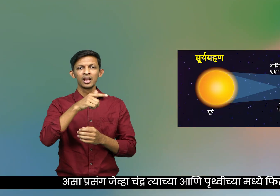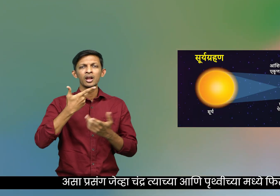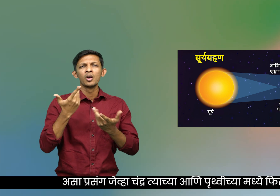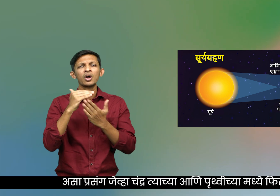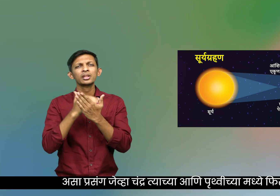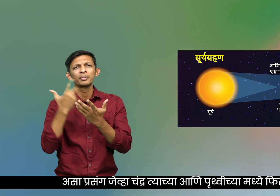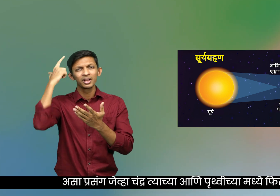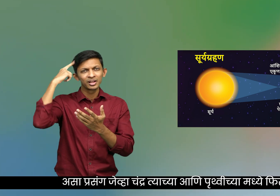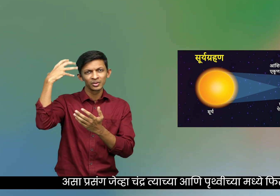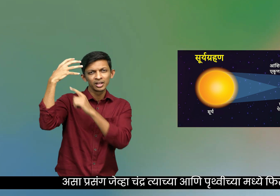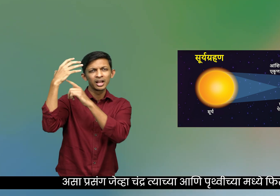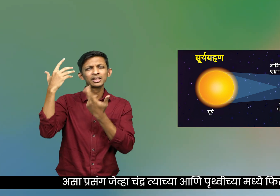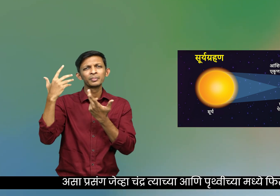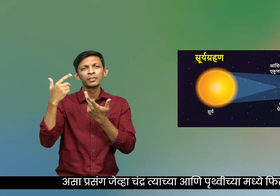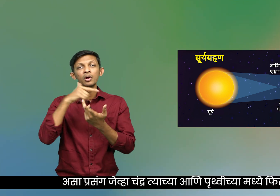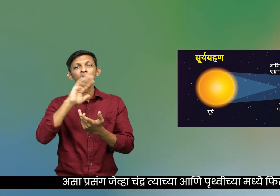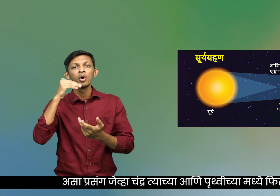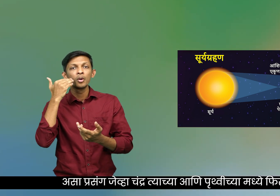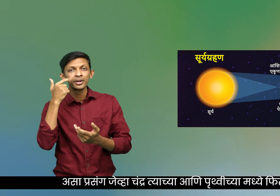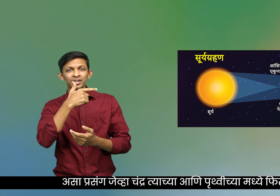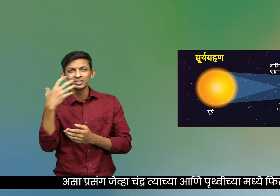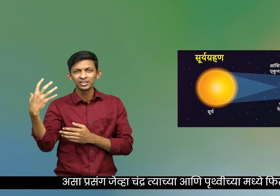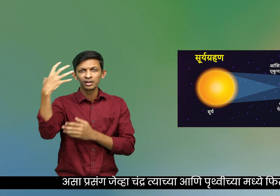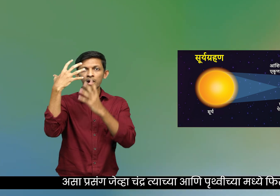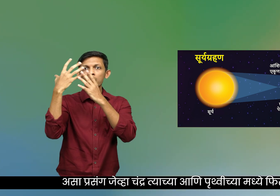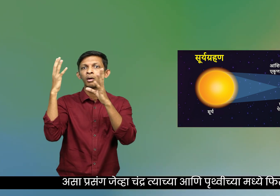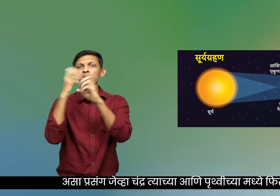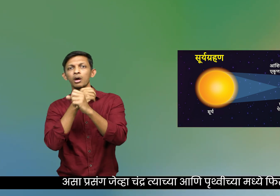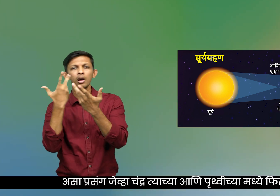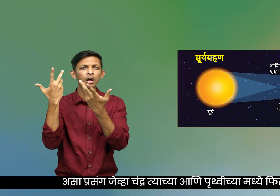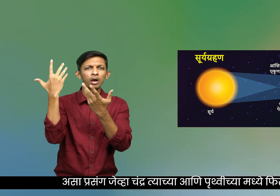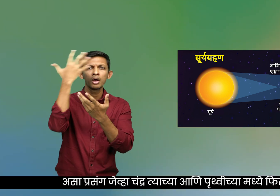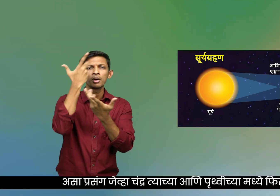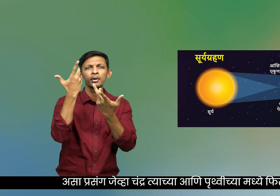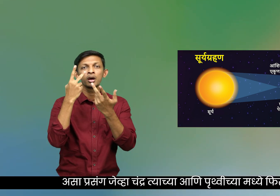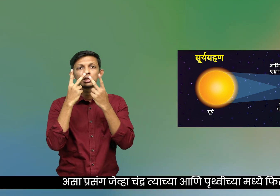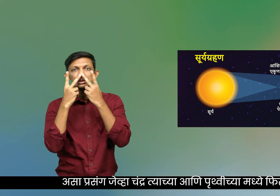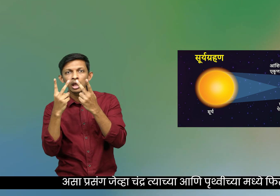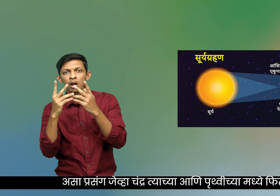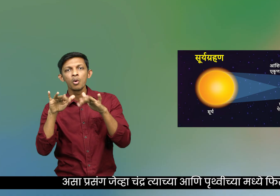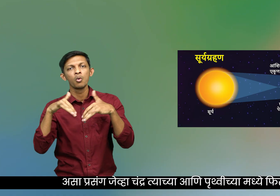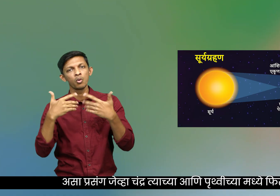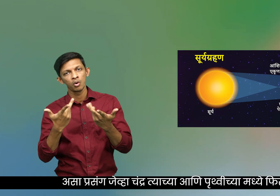असा प्रसंग जेव्हा चंद्र त्याच्या आणि पृथ्वीच्या मध्ये फिरत असताना